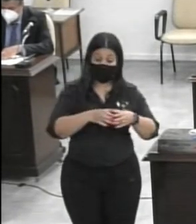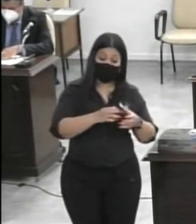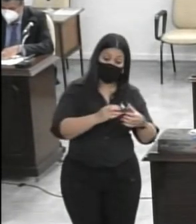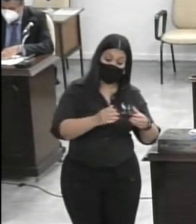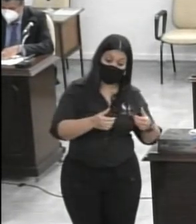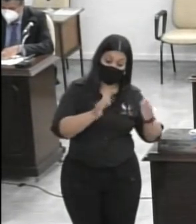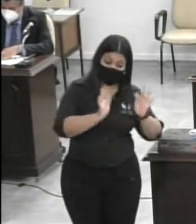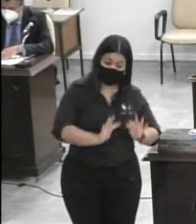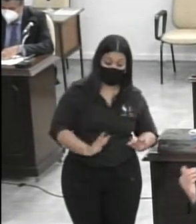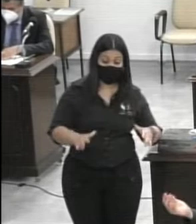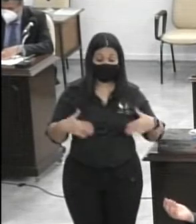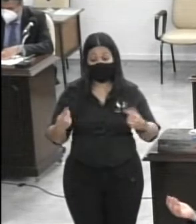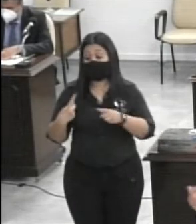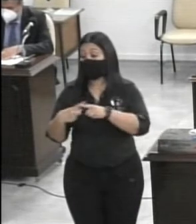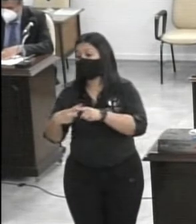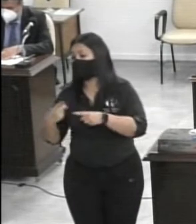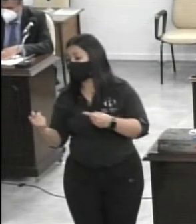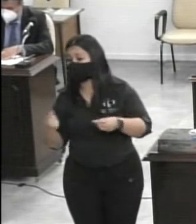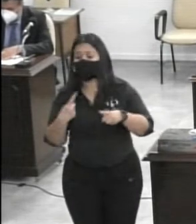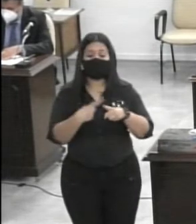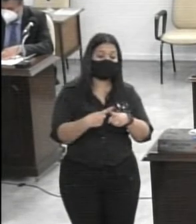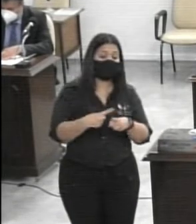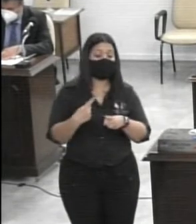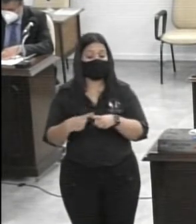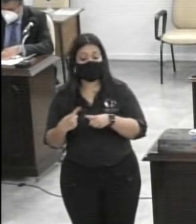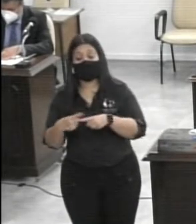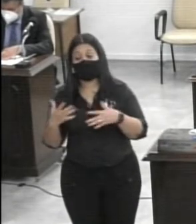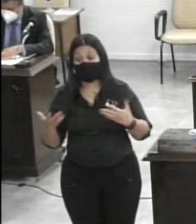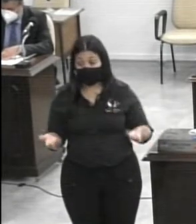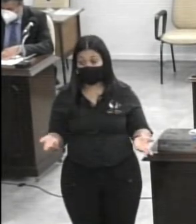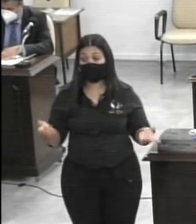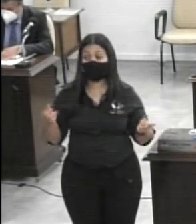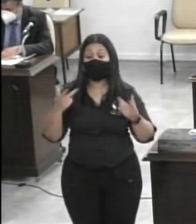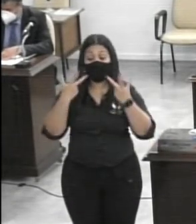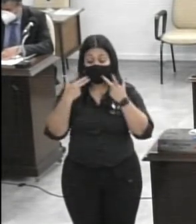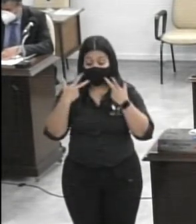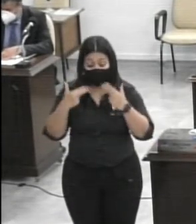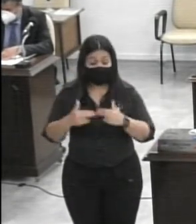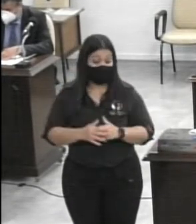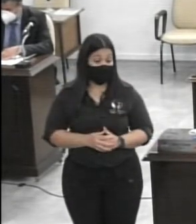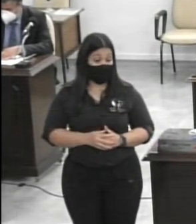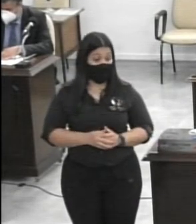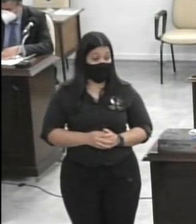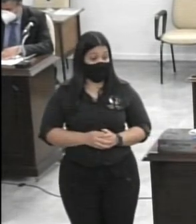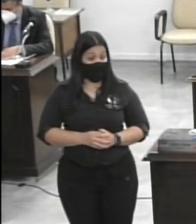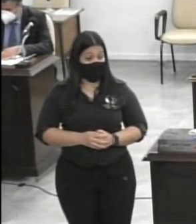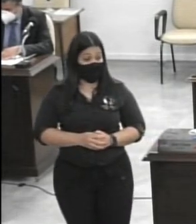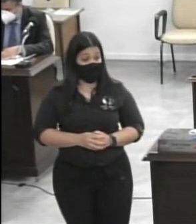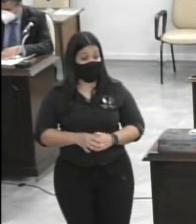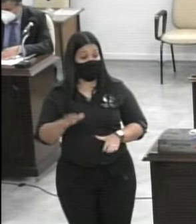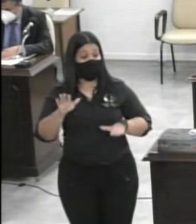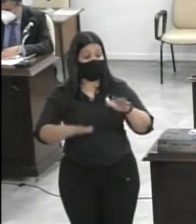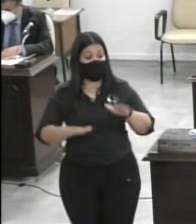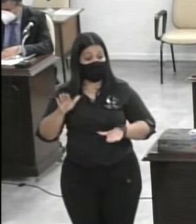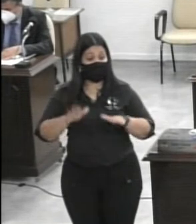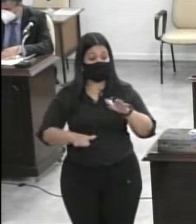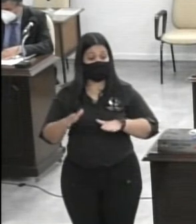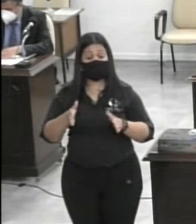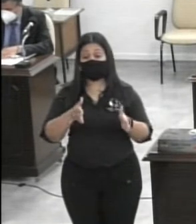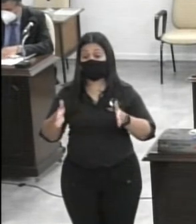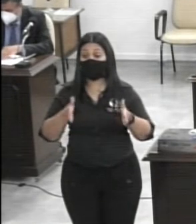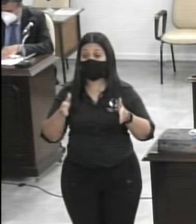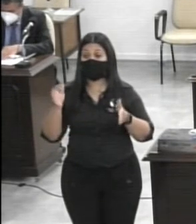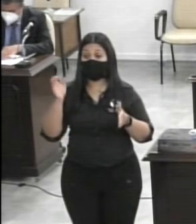lá fez isso, por que aqui fez aquilo. Então, isso é normal. Talvez seja uma das pastas mais complexas junto com a